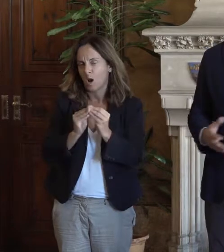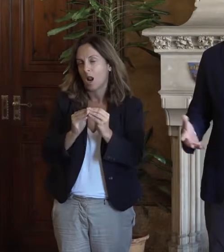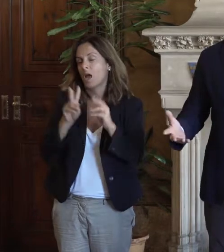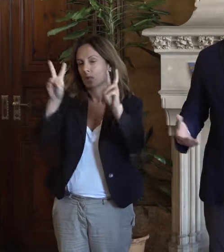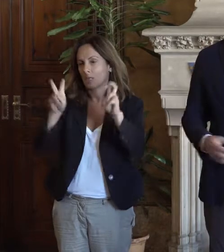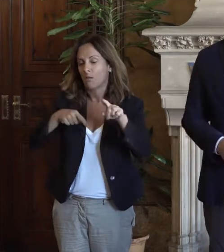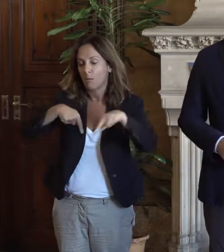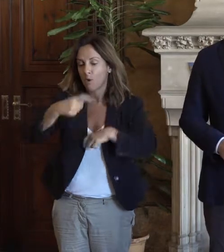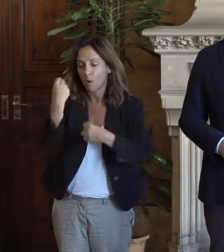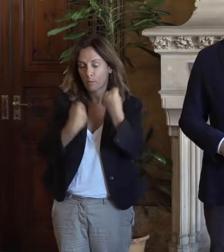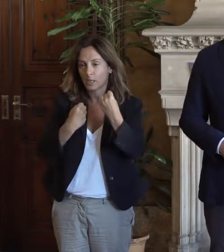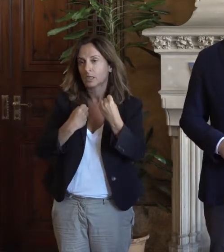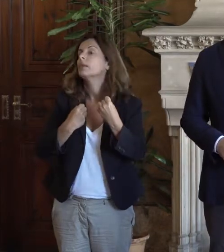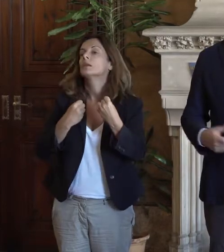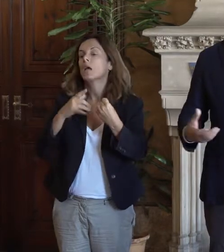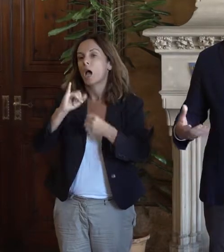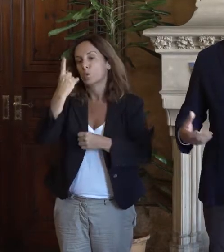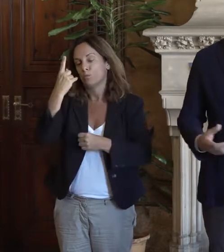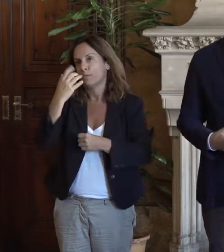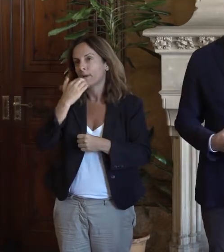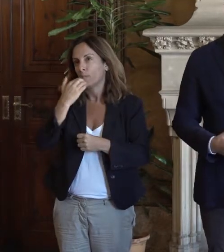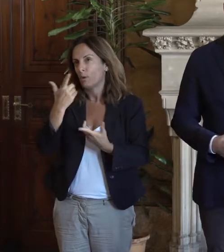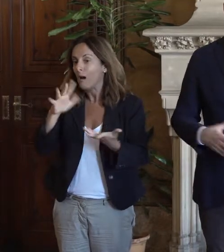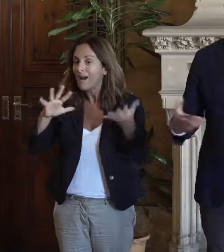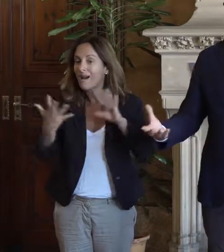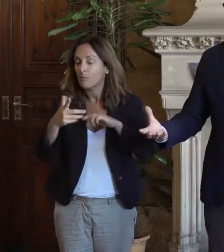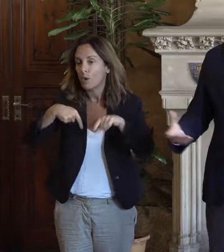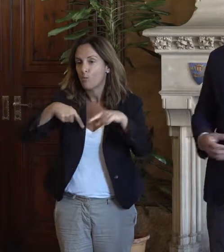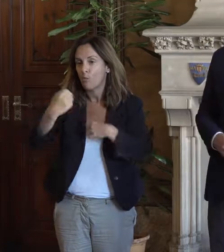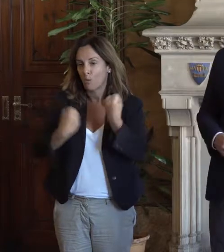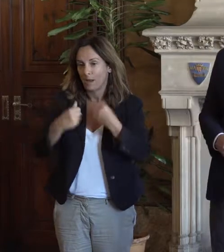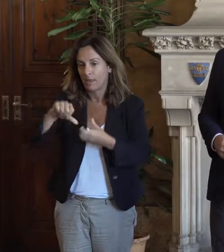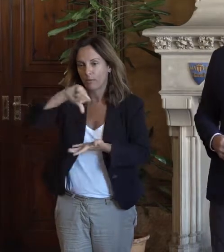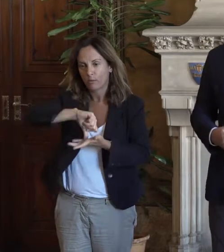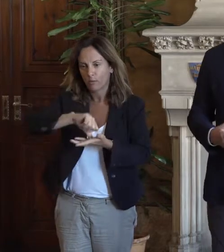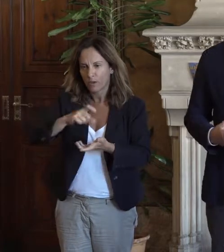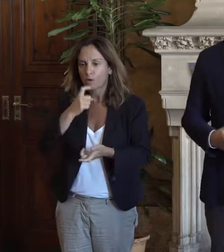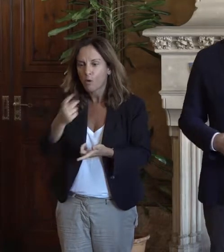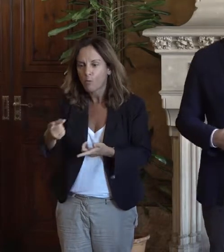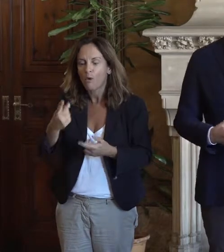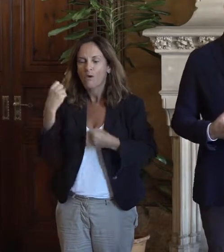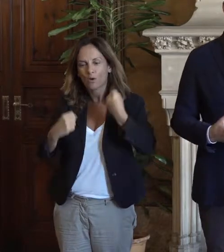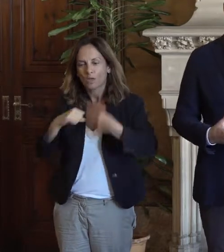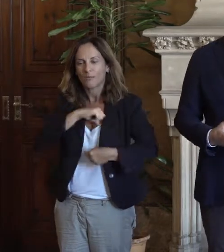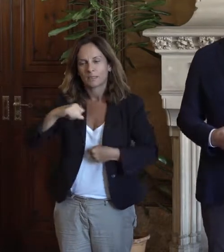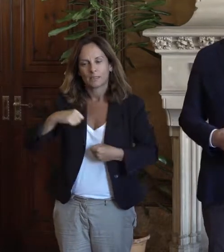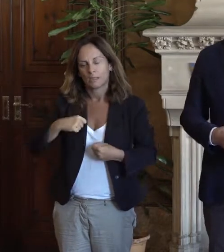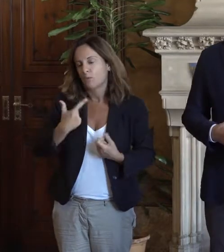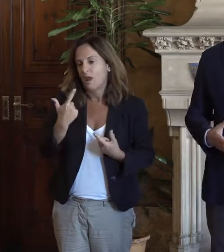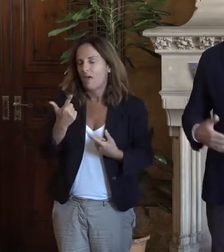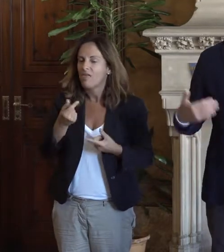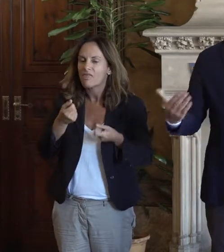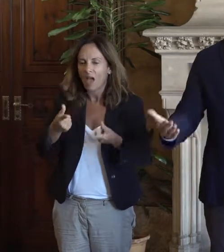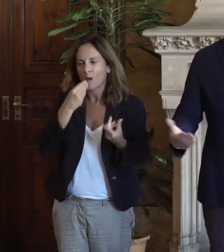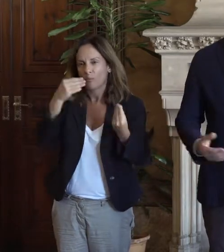ferma per un canvi de mobilitat a la ciutat passa també, per exemple, per donar alternatives al vehicle privat i que se puguin construir aquests aparcaments dissuasoris